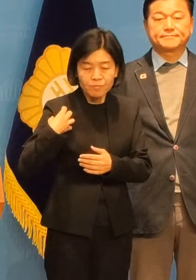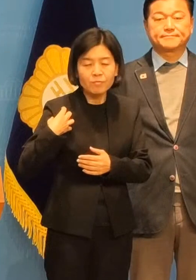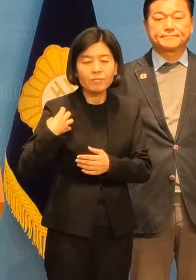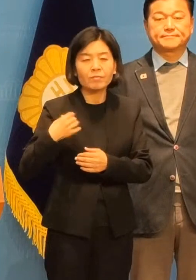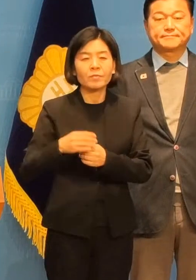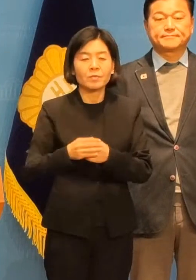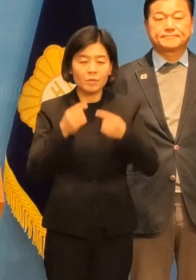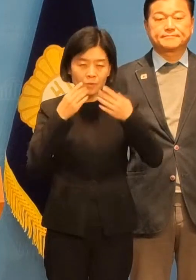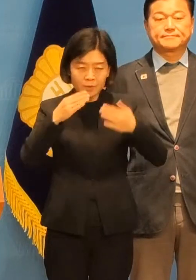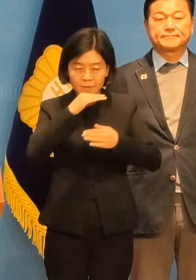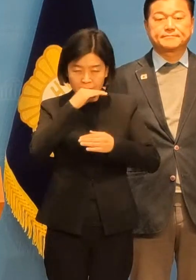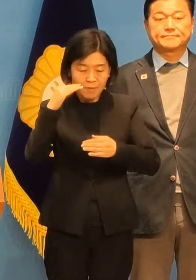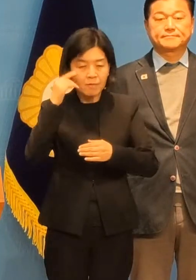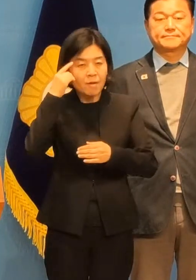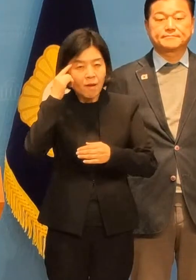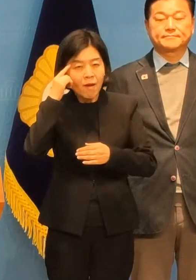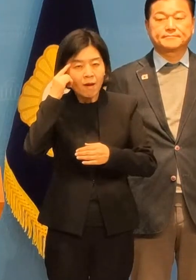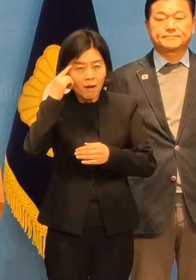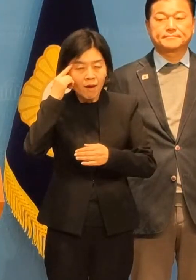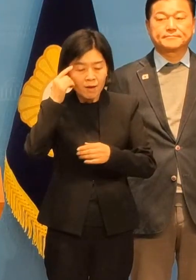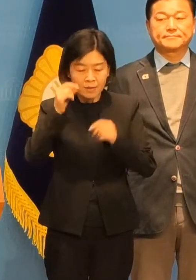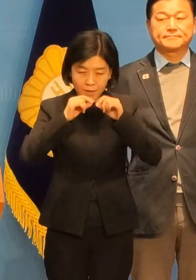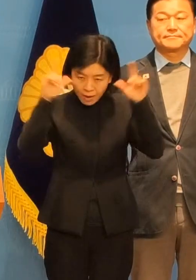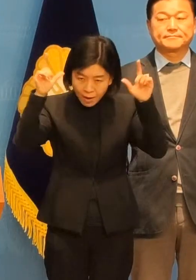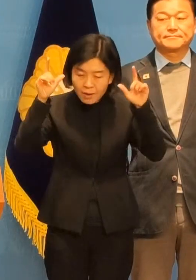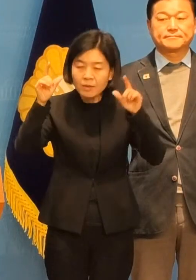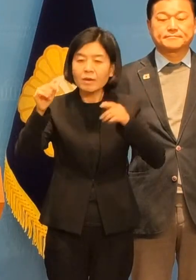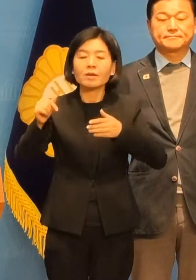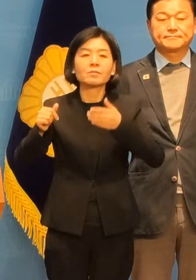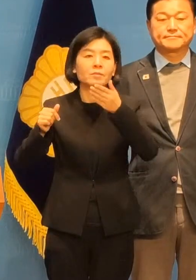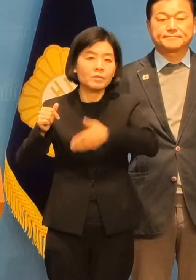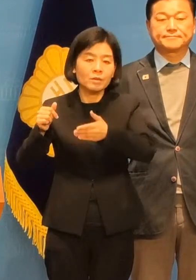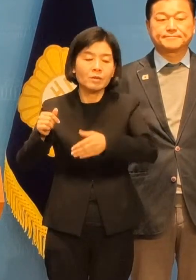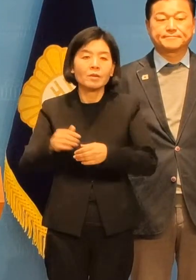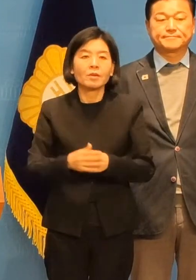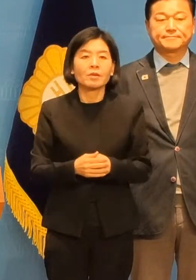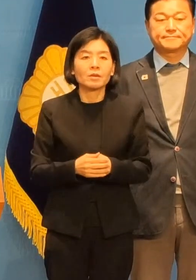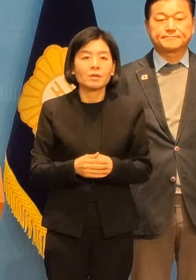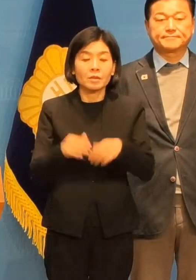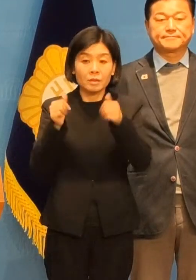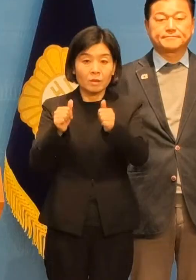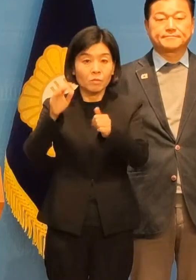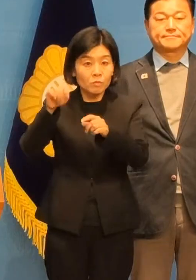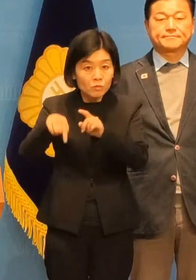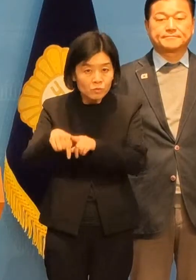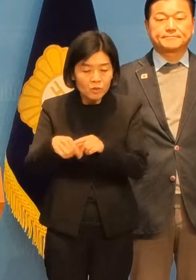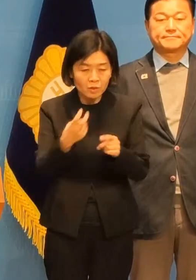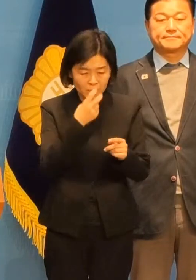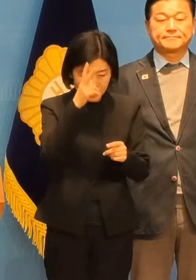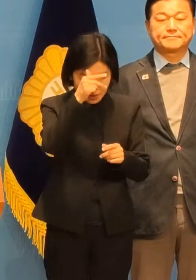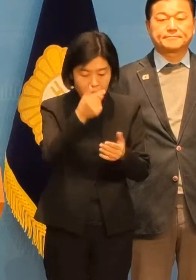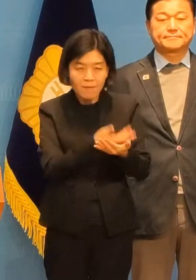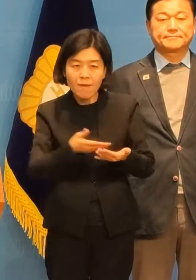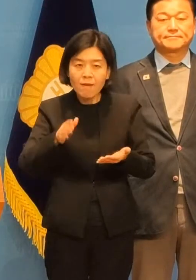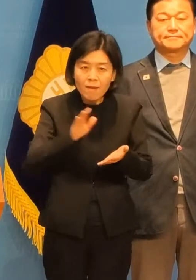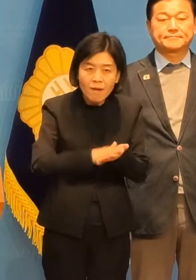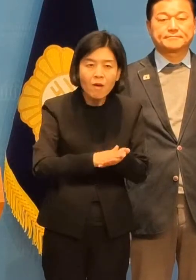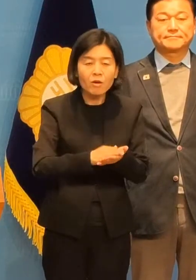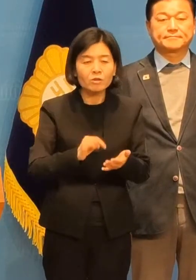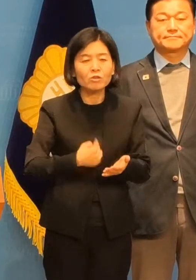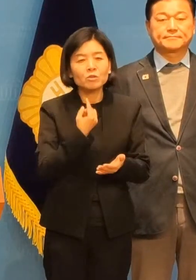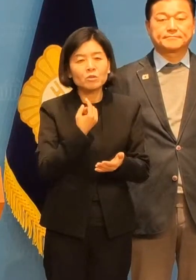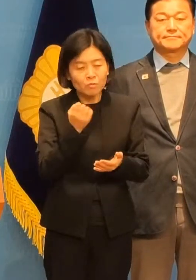역할을 자각을 해주기를 강력히 요구합니다. 사법부의 검찰개혁은 검찰이